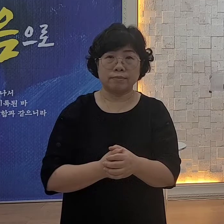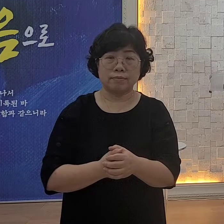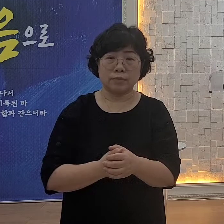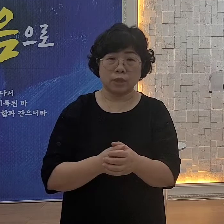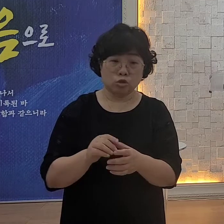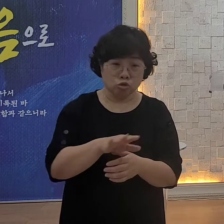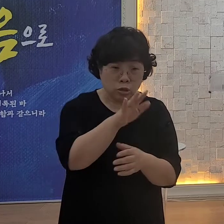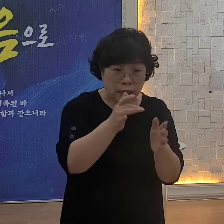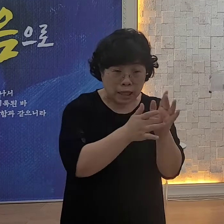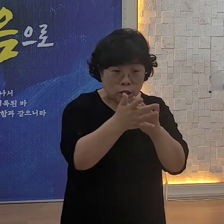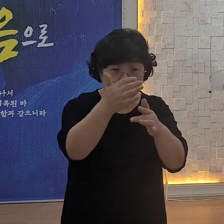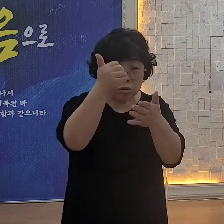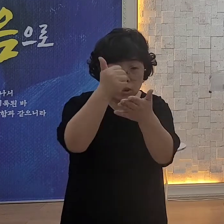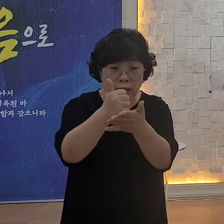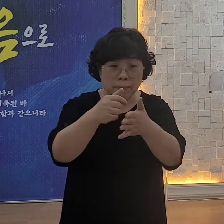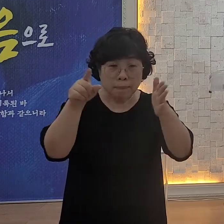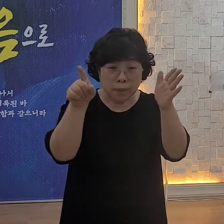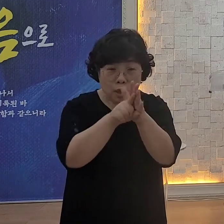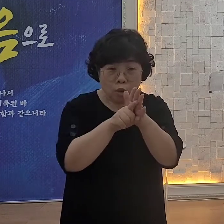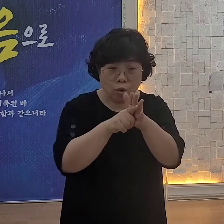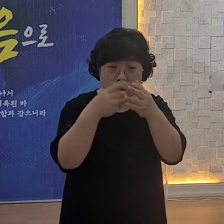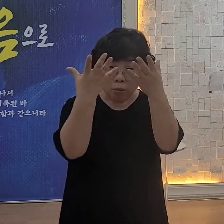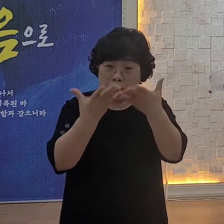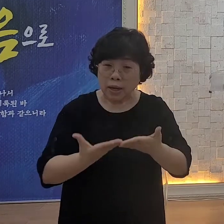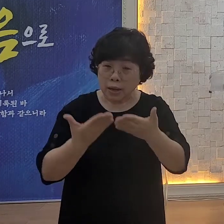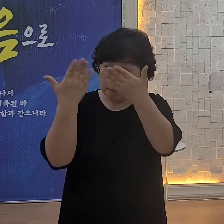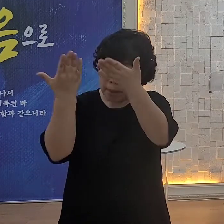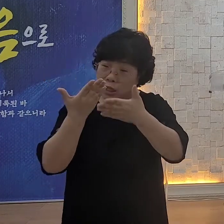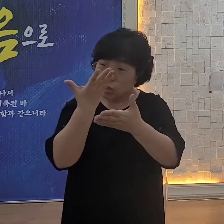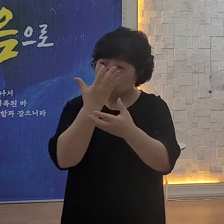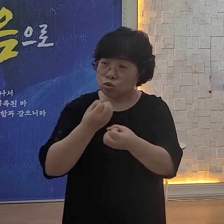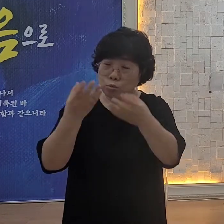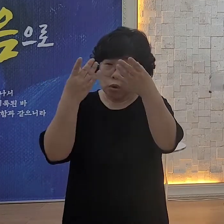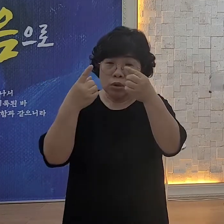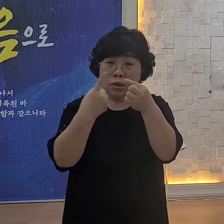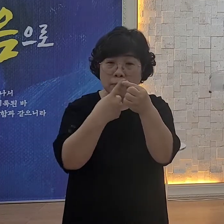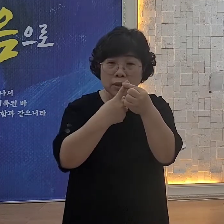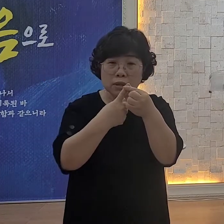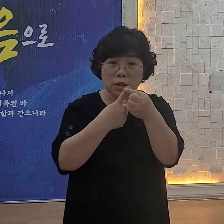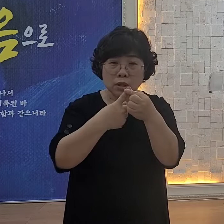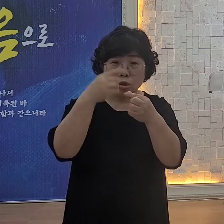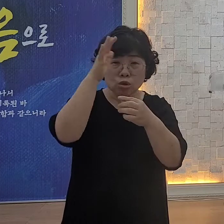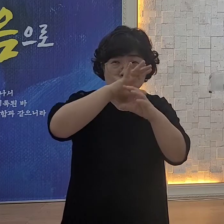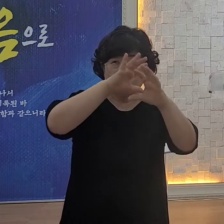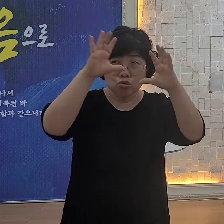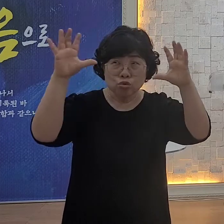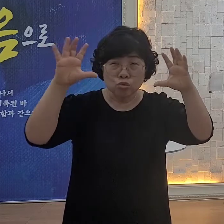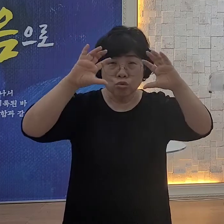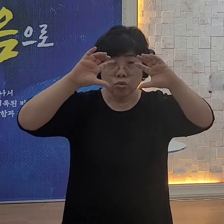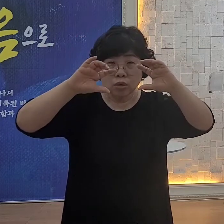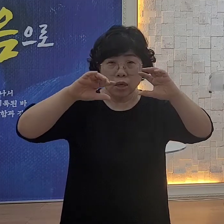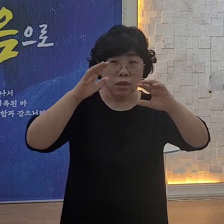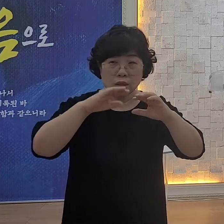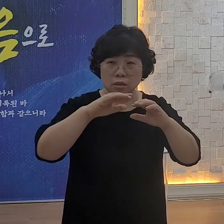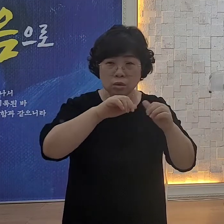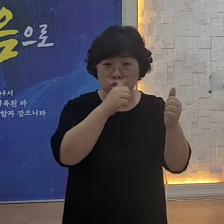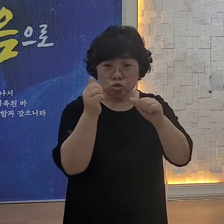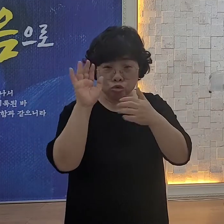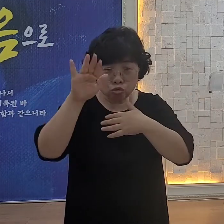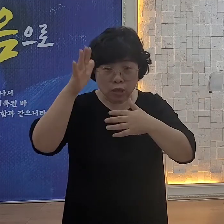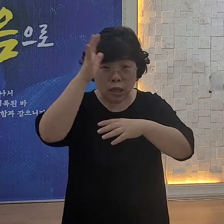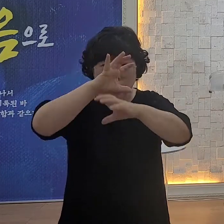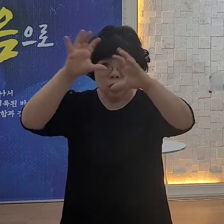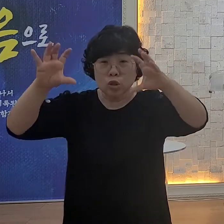우리가 예수 믿고 받은 축복이 뭡니까? 가장 큰 축복은 죽어서 천국 가는 거예요. 죽어도 천국 가는 이